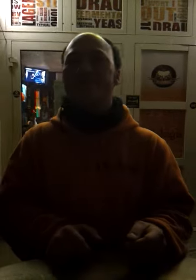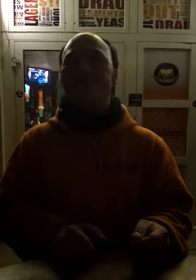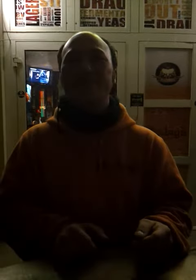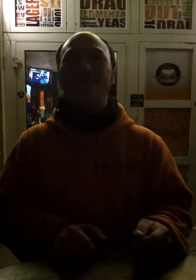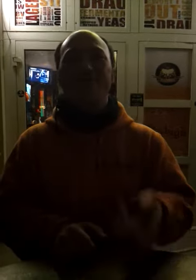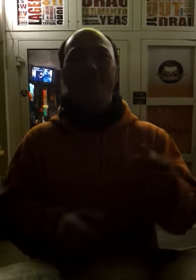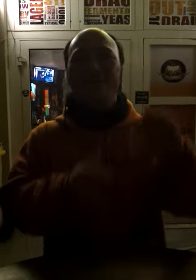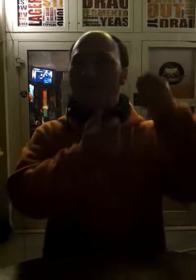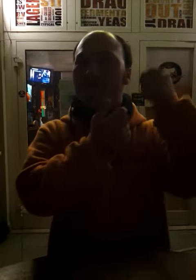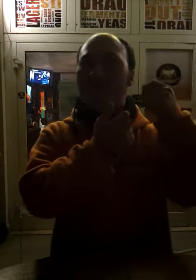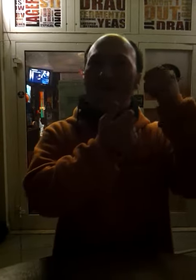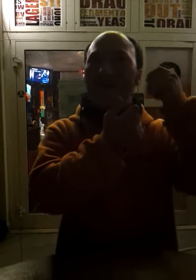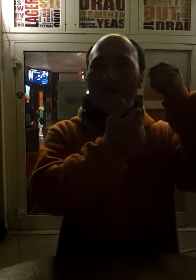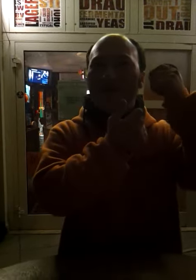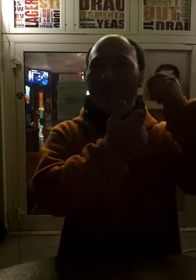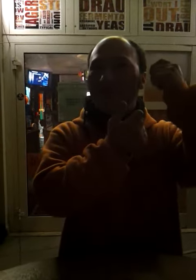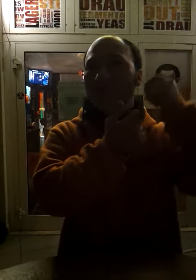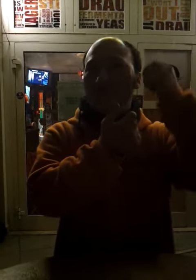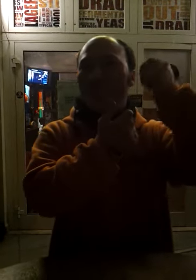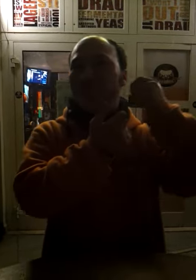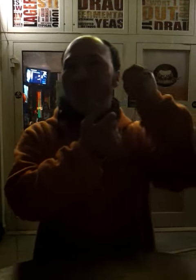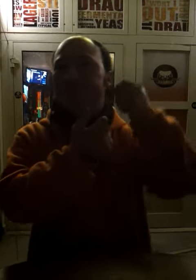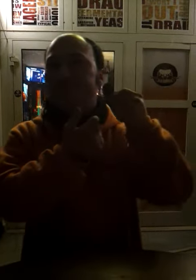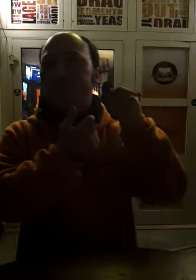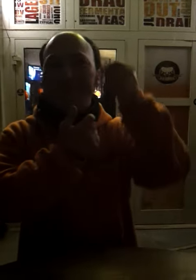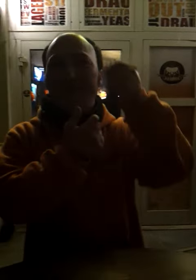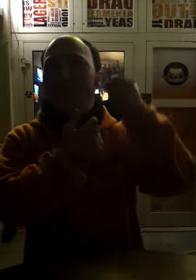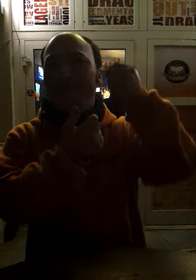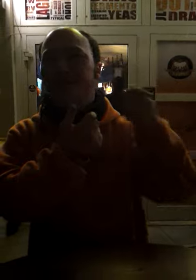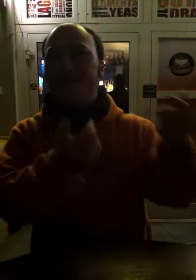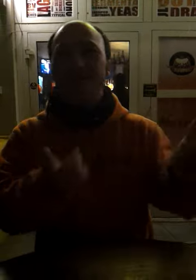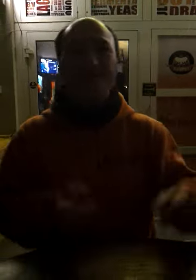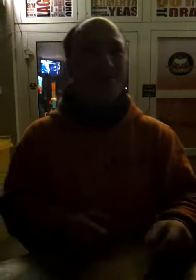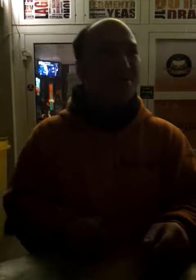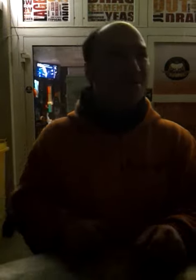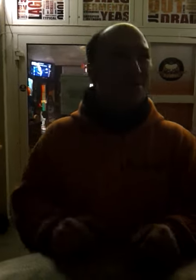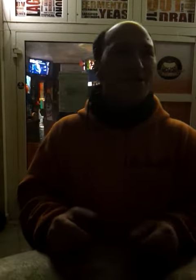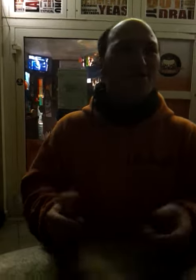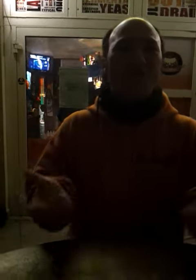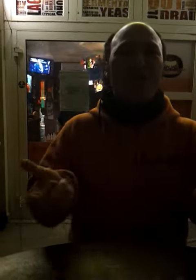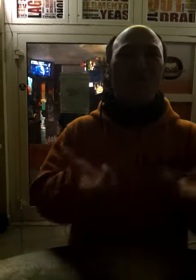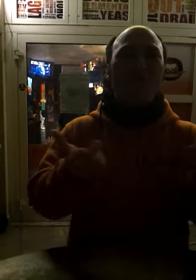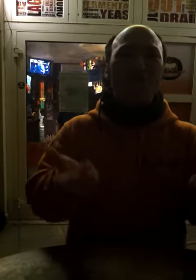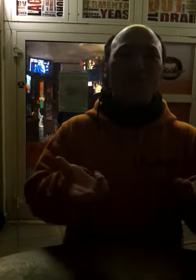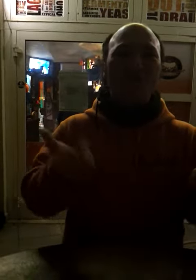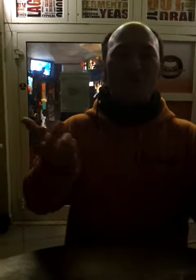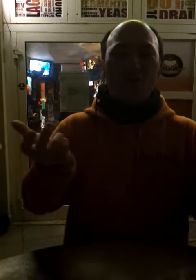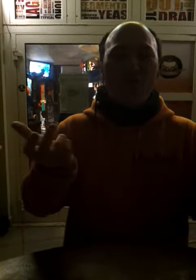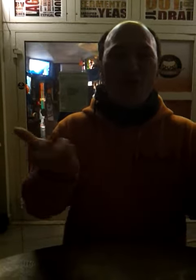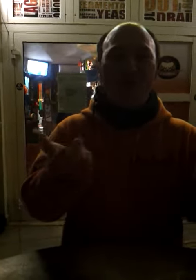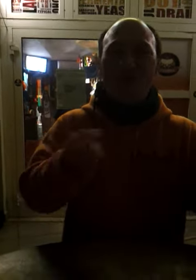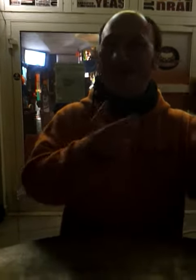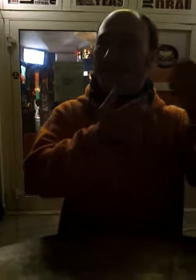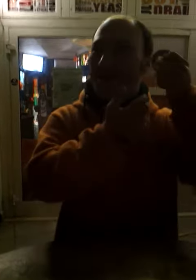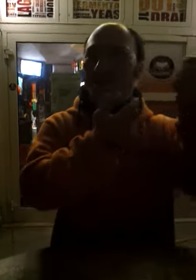Allora, Dai, il sì, infatti ci figlio ci andavo pure io stava a anch'io, mettere a sempre sul posto letto. la basetta, ci scappa uno starnuto. Cì! E che